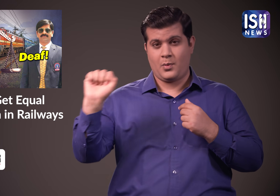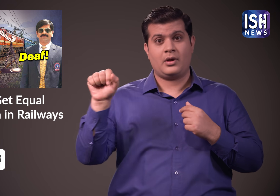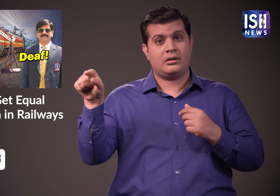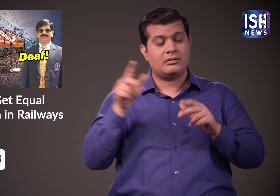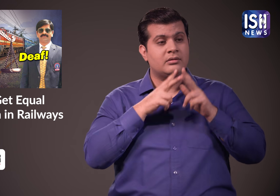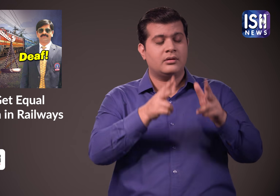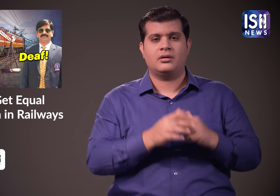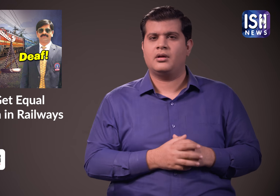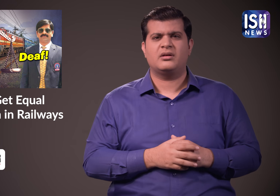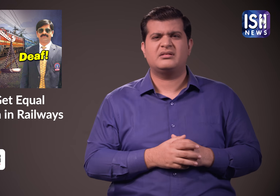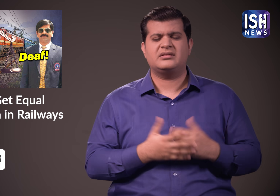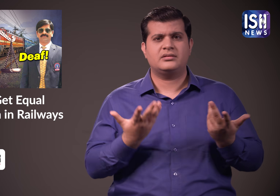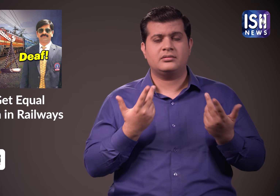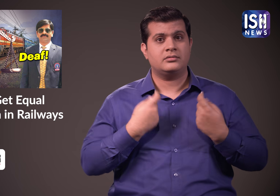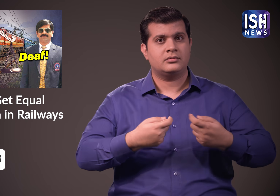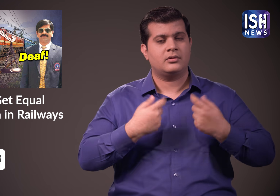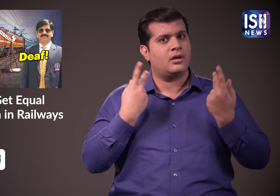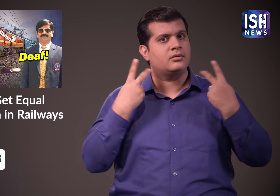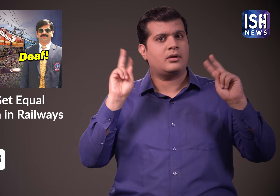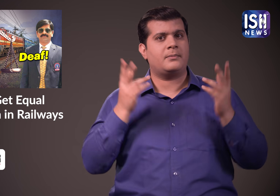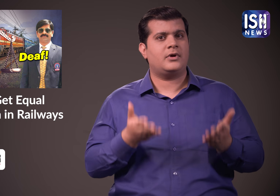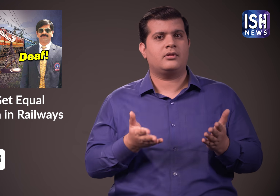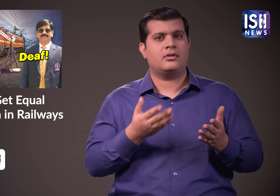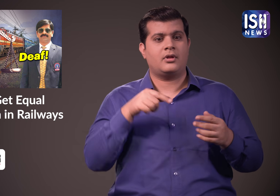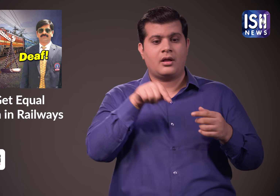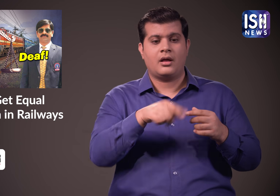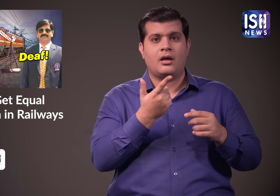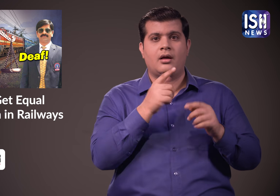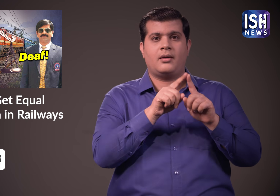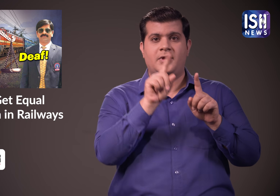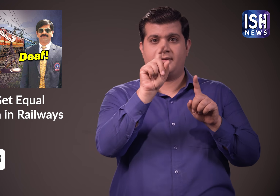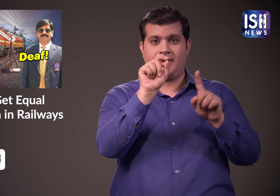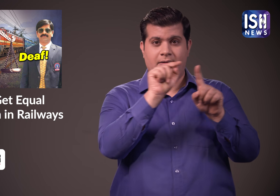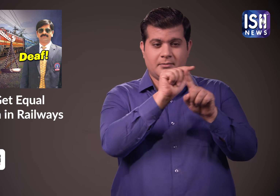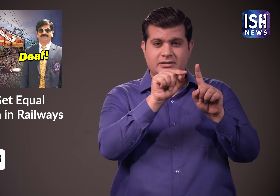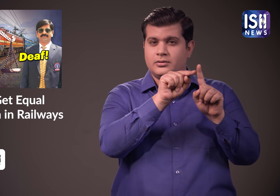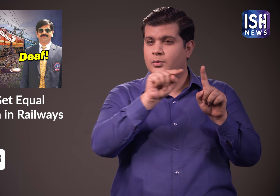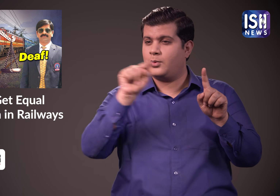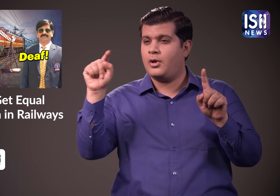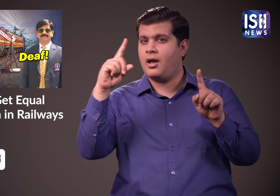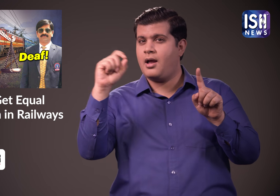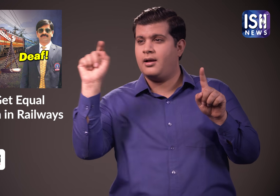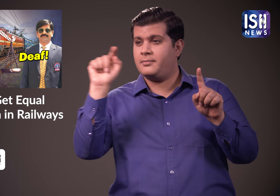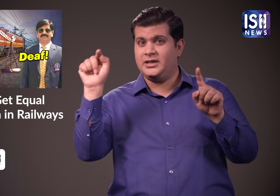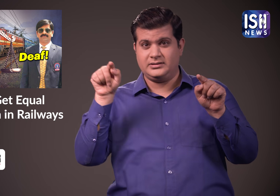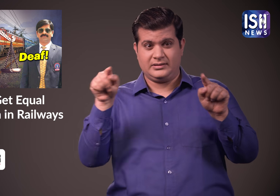कि railway को भारी खर्च करना पड़ता है। क्योंकि वह दिव्यांग व्यक्तियों, विधायकों,